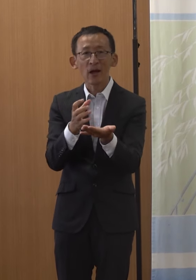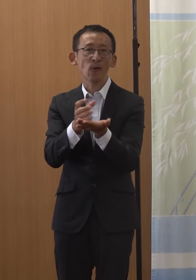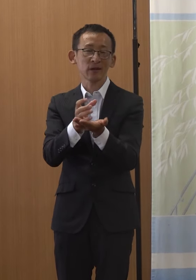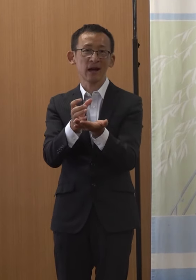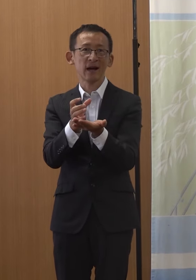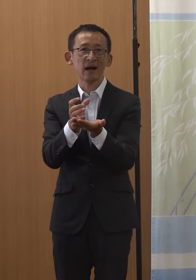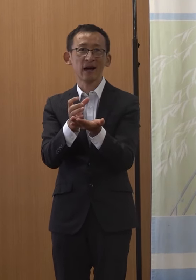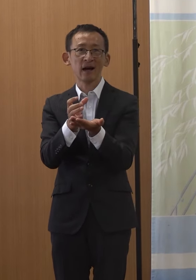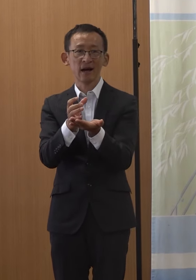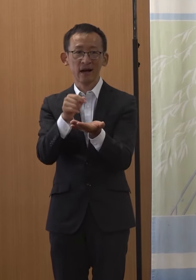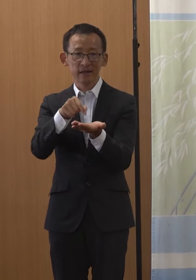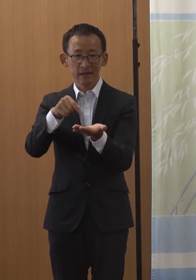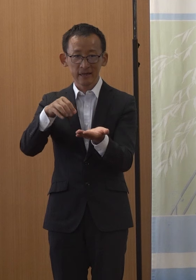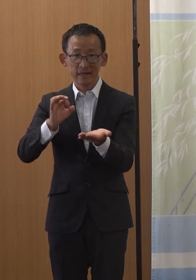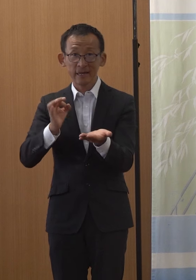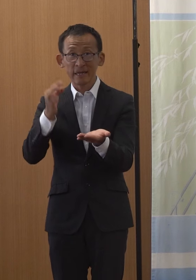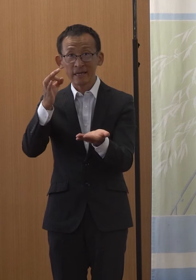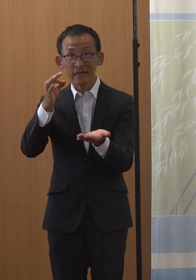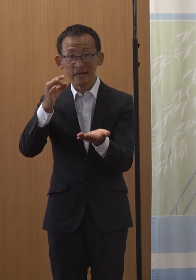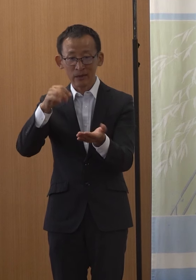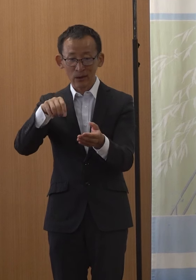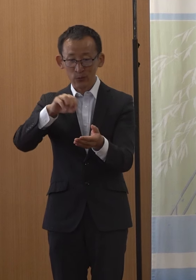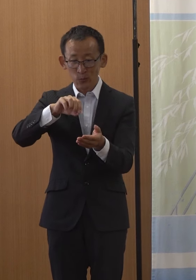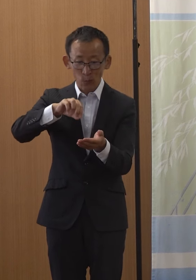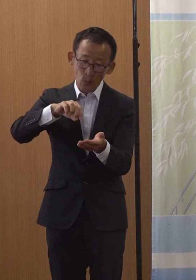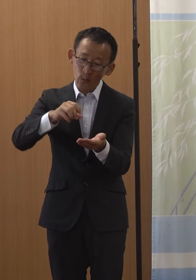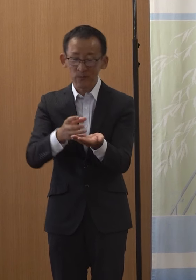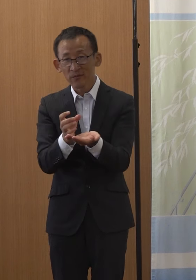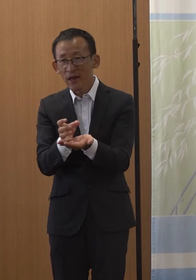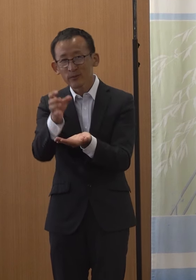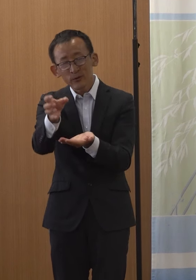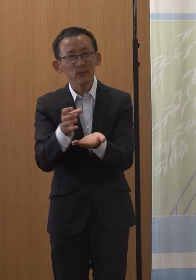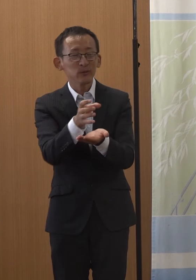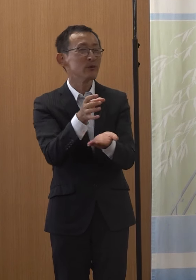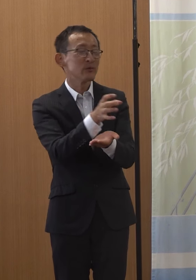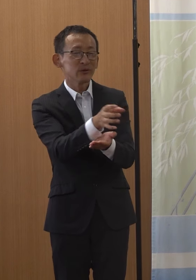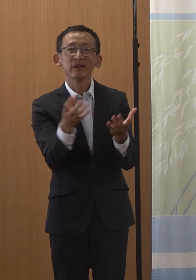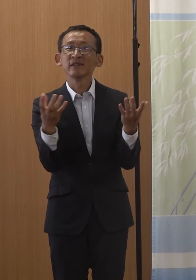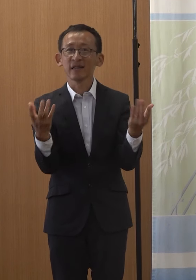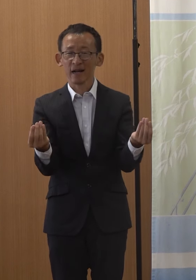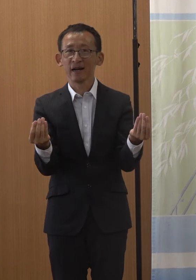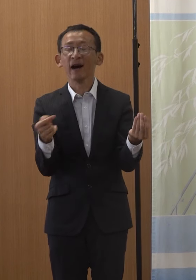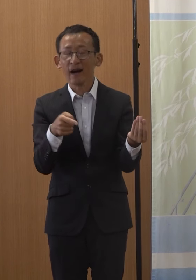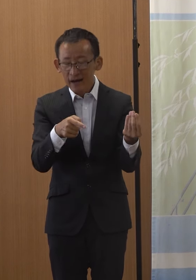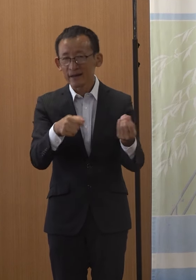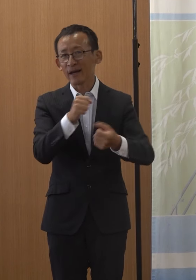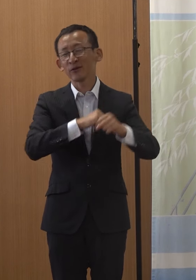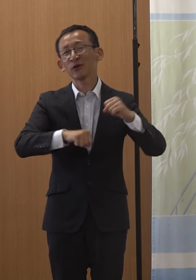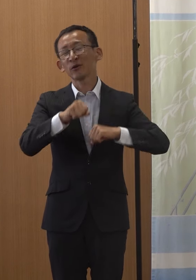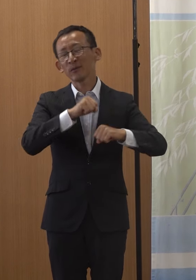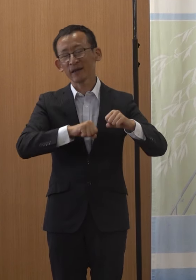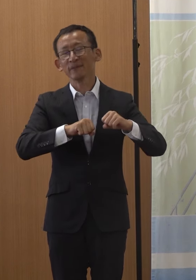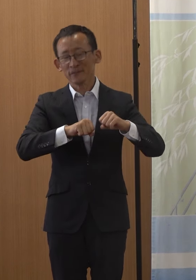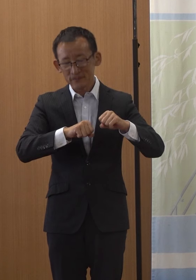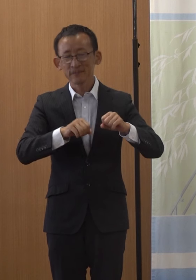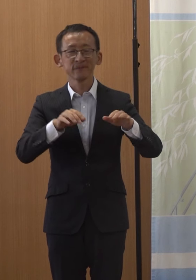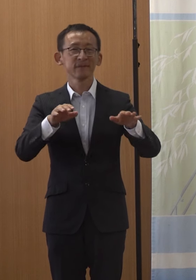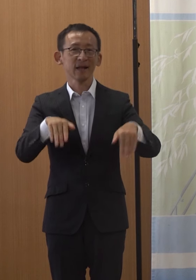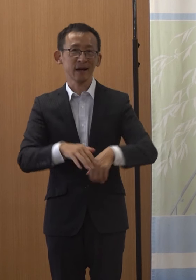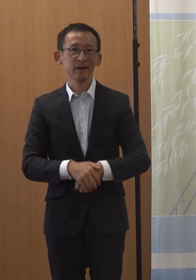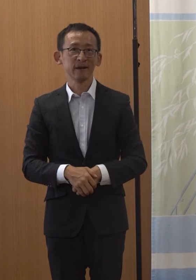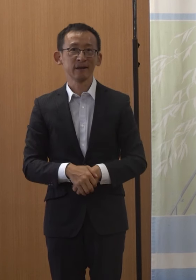茶に金箔を少し入れて、金粉を入れてお配りしているんですけれども、そのような取り組みで、この木の